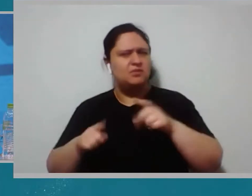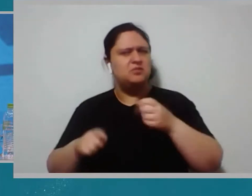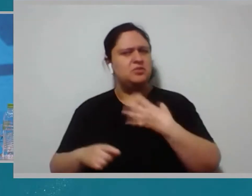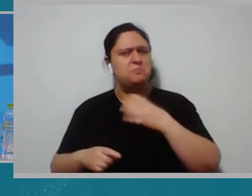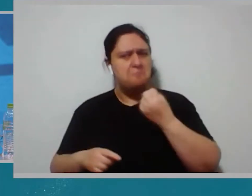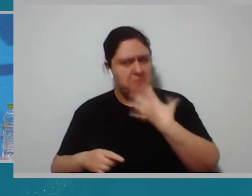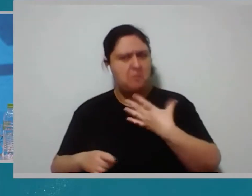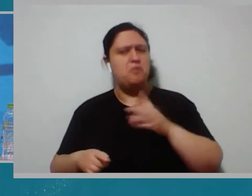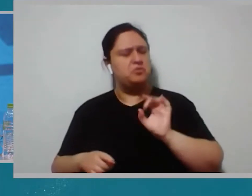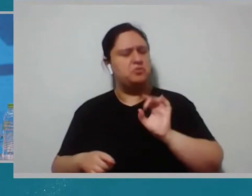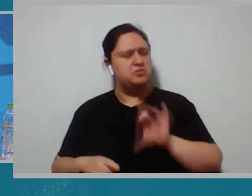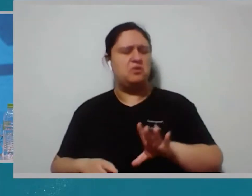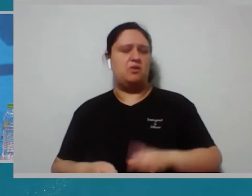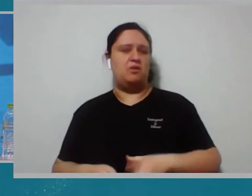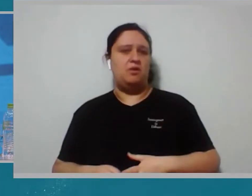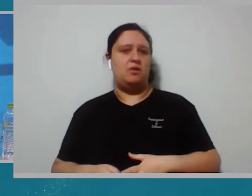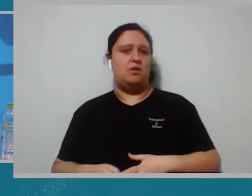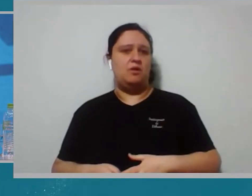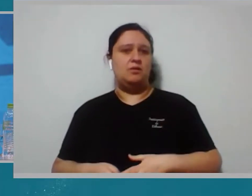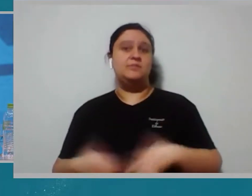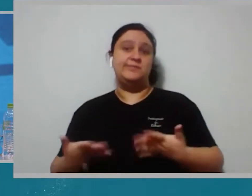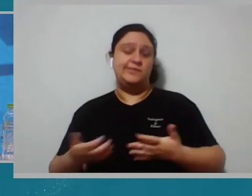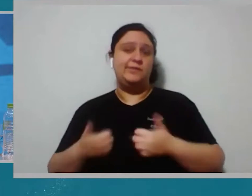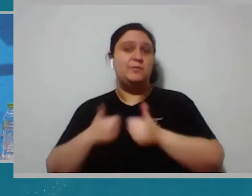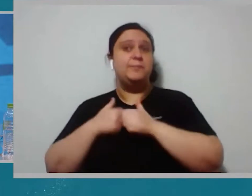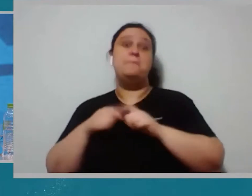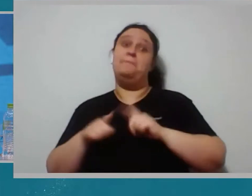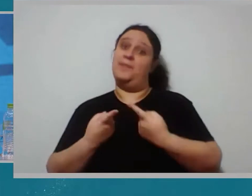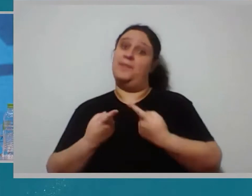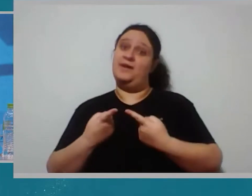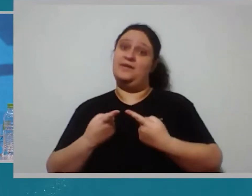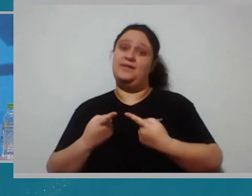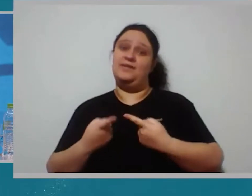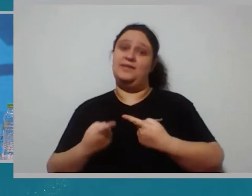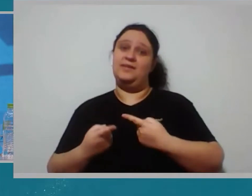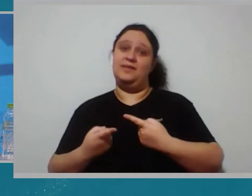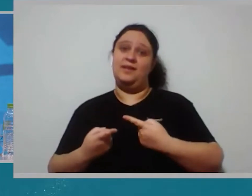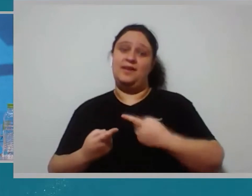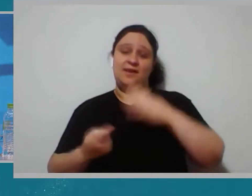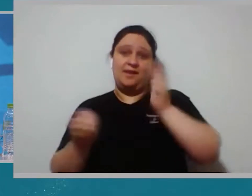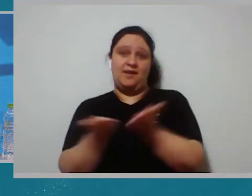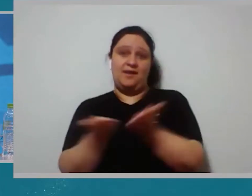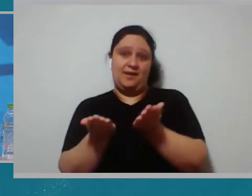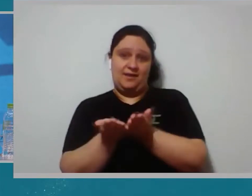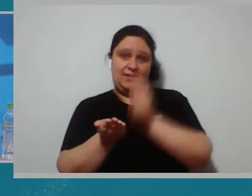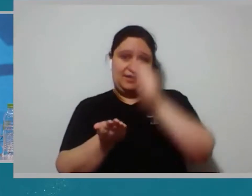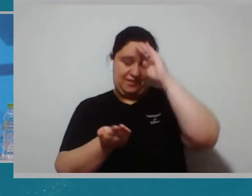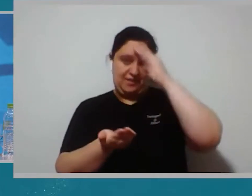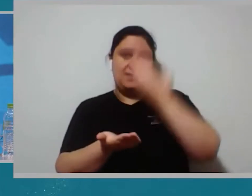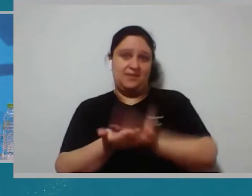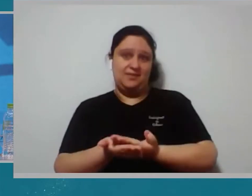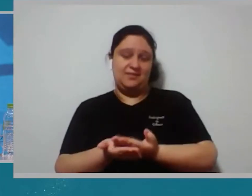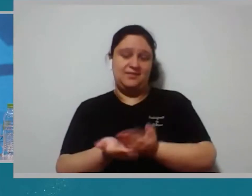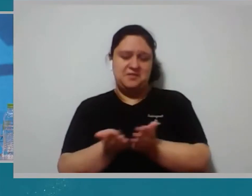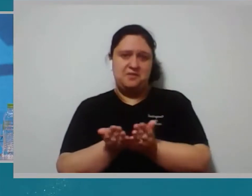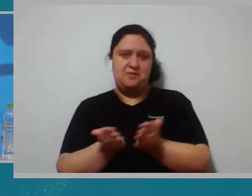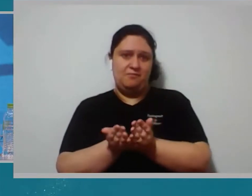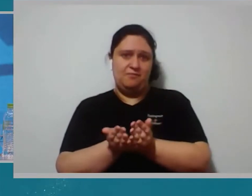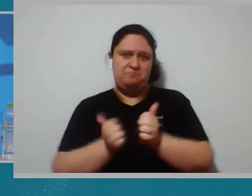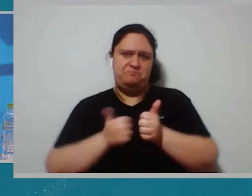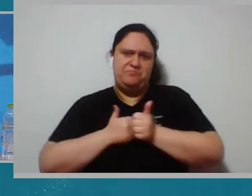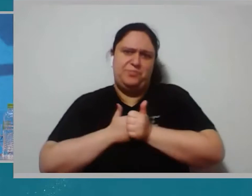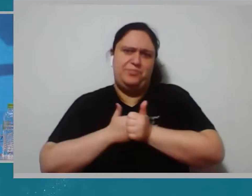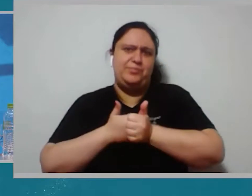bem que eles perseguiram os cristãos, não é verdade? E o Paulo perseguia os